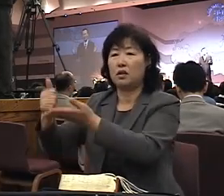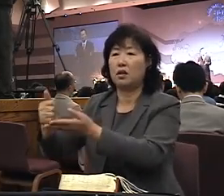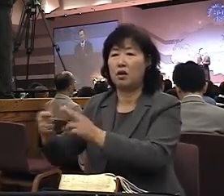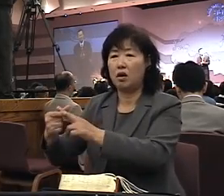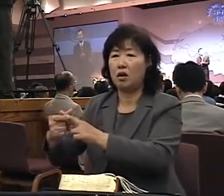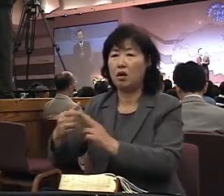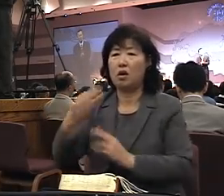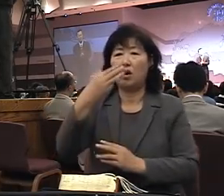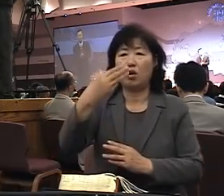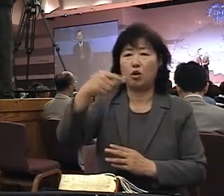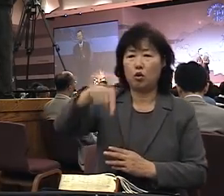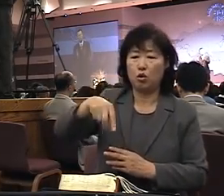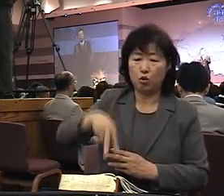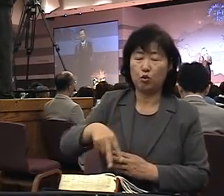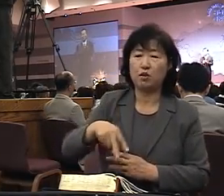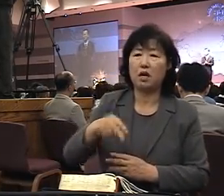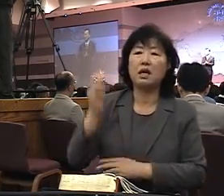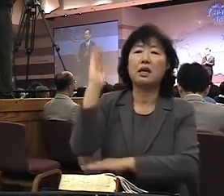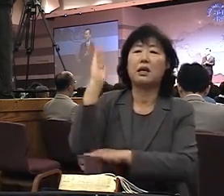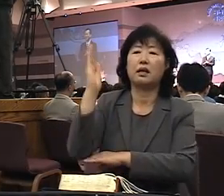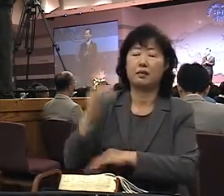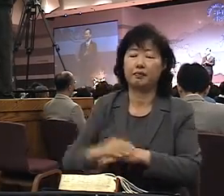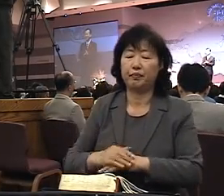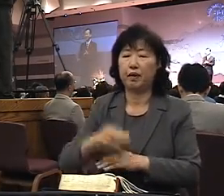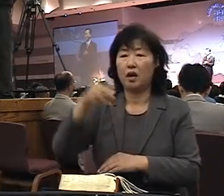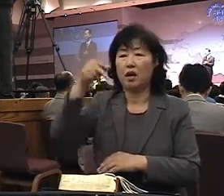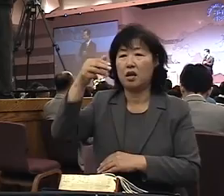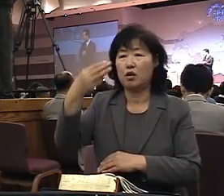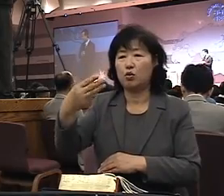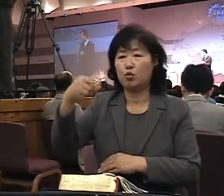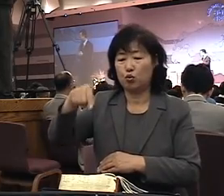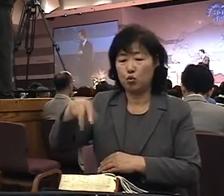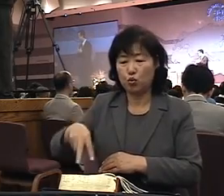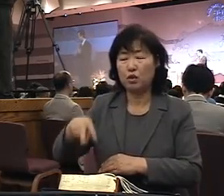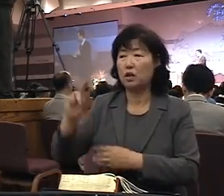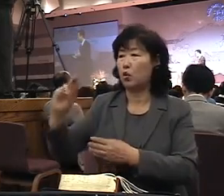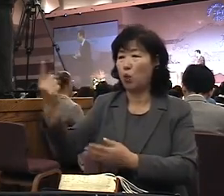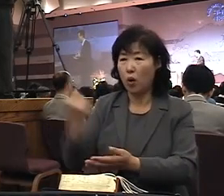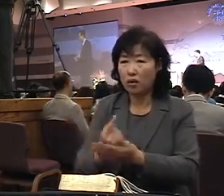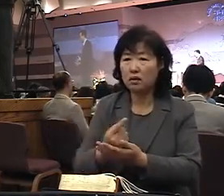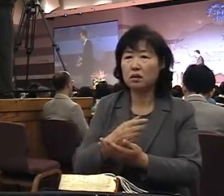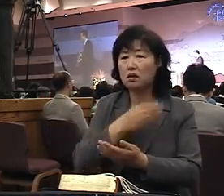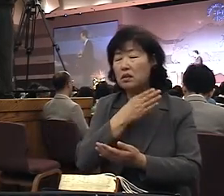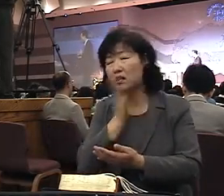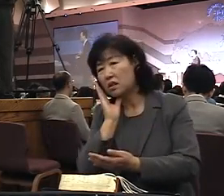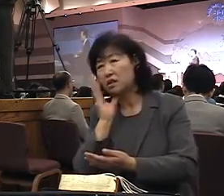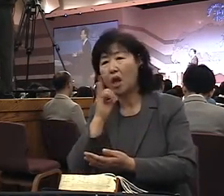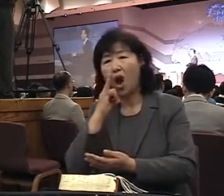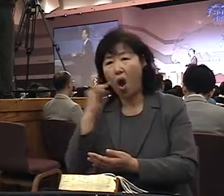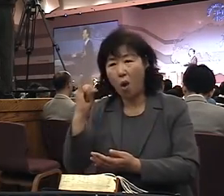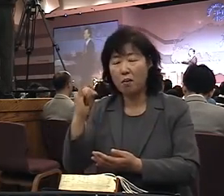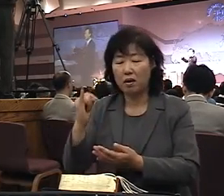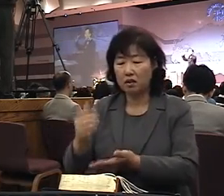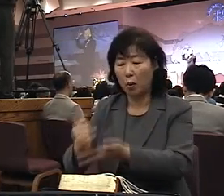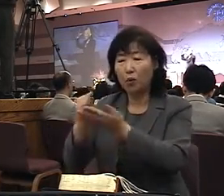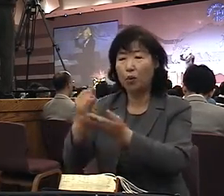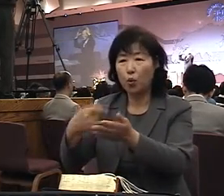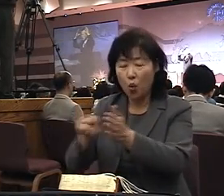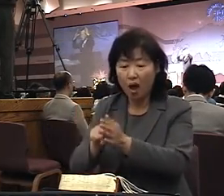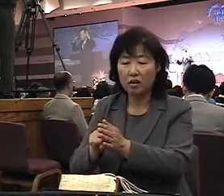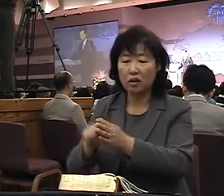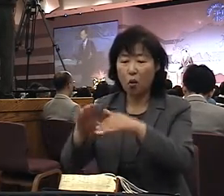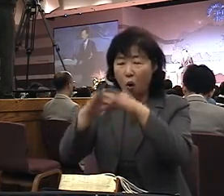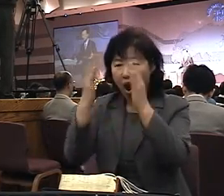룻의 이야기입니다. 룻이 돌아와서 그 노모를 이제 섬기기 위하여 그는 주어진 상황에서